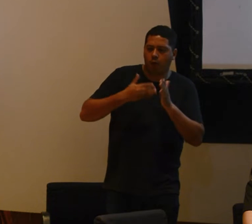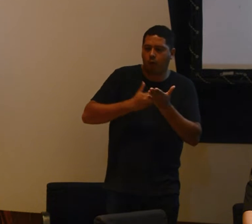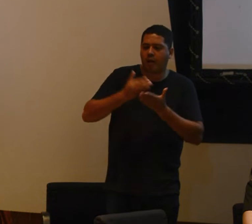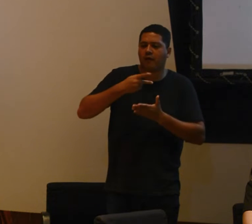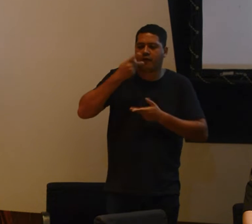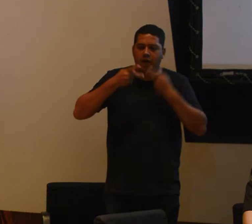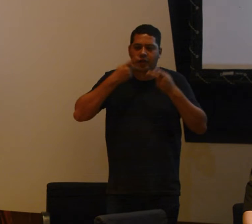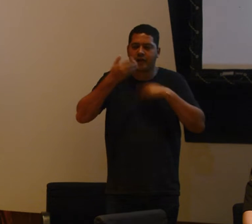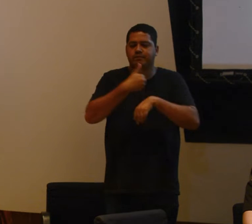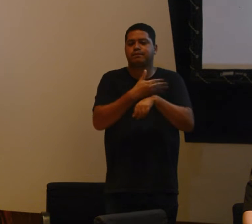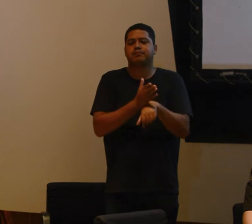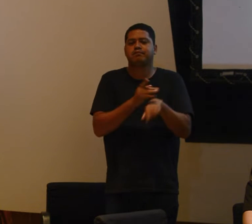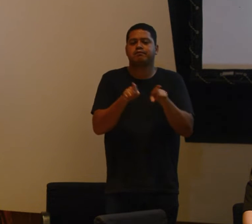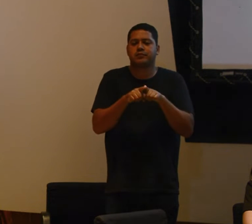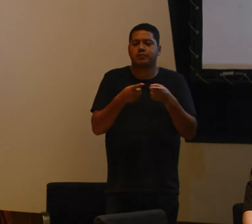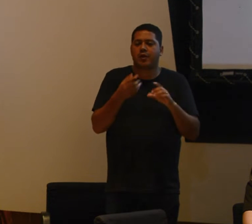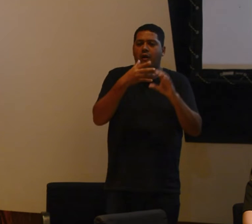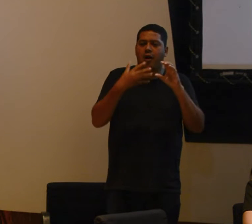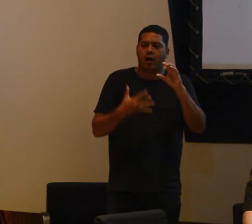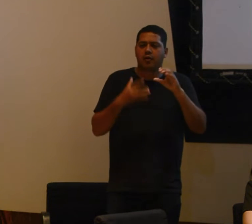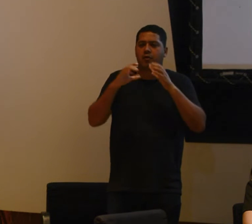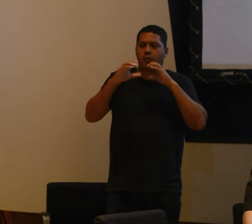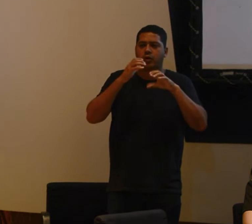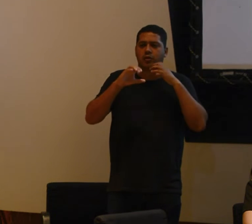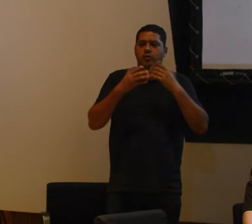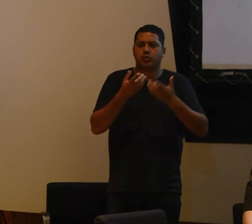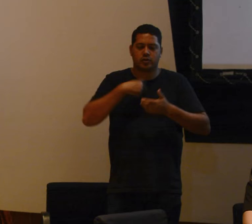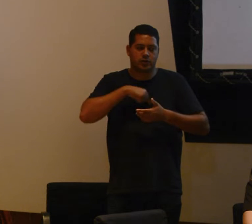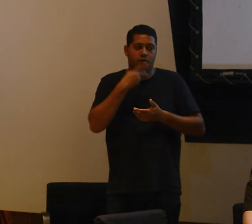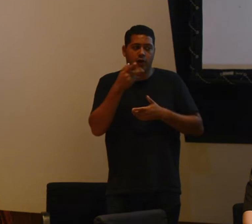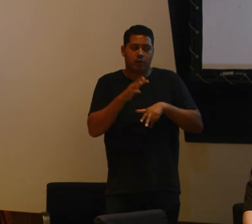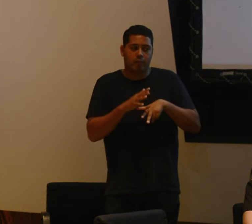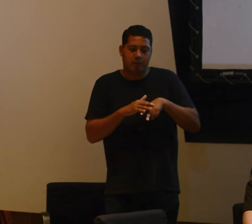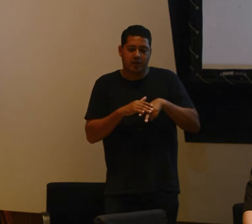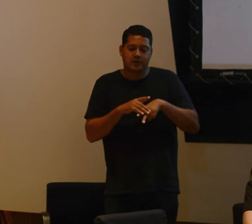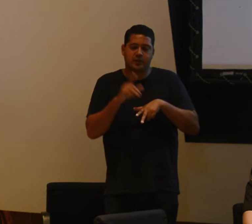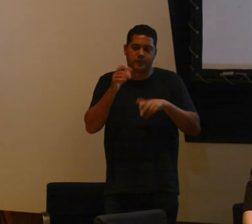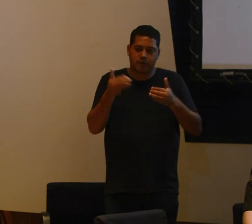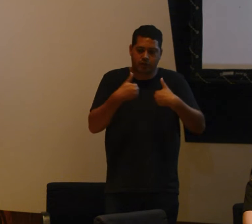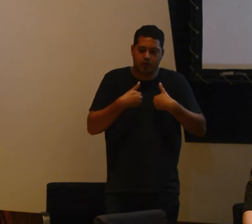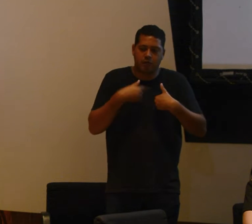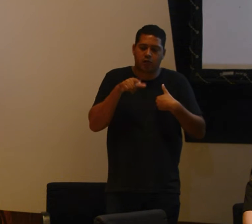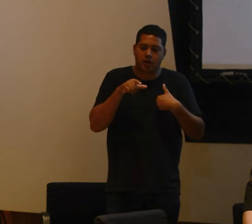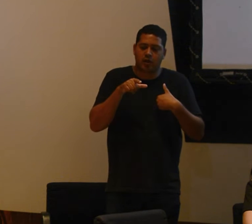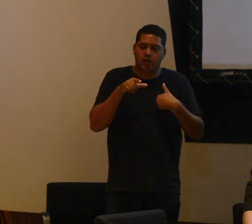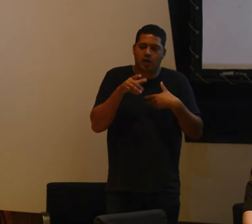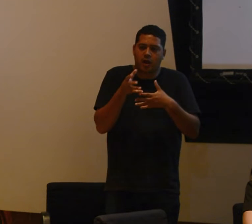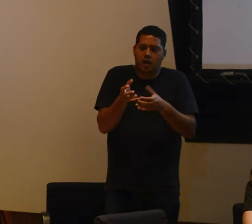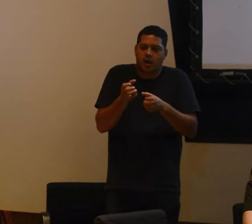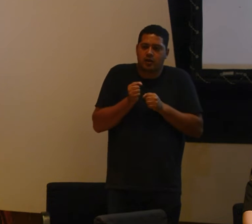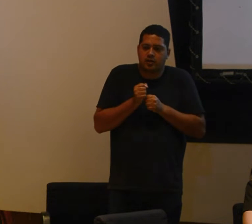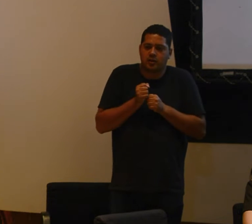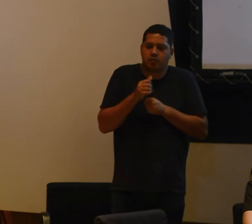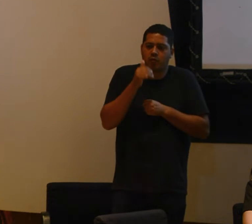atraso nesses aspectos da comunicação. Quando a gente fala, então, no paciente com TEA, ele acaba recebendo,